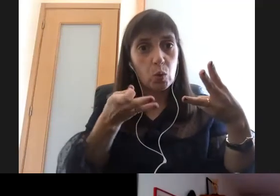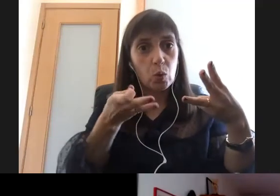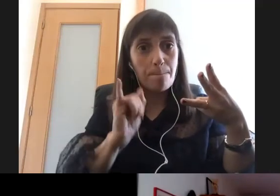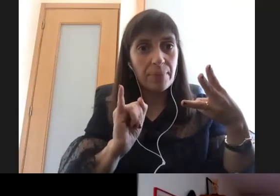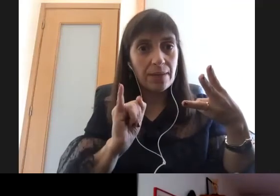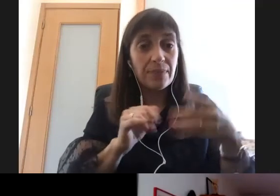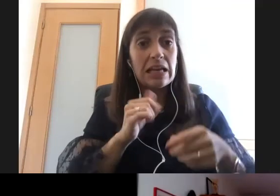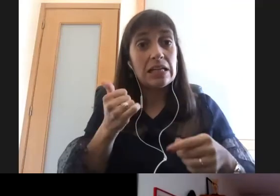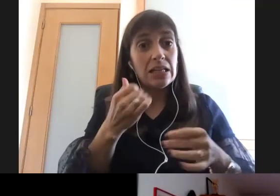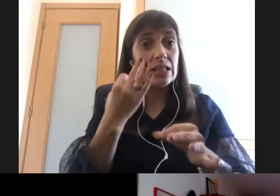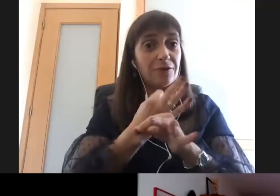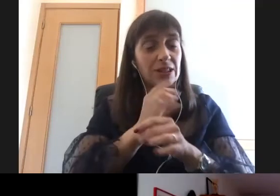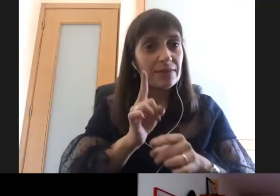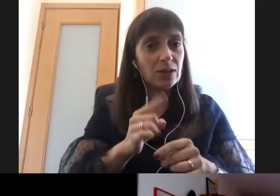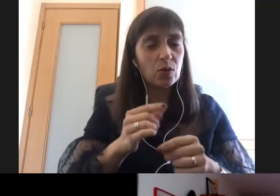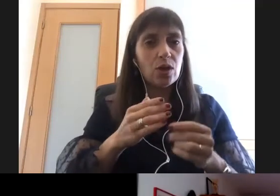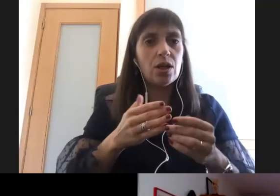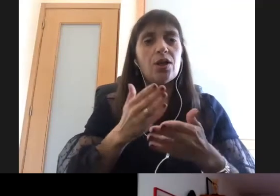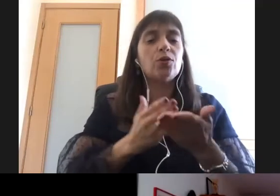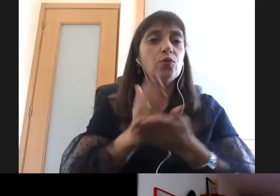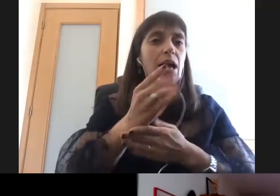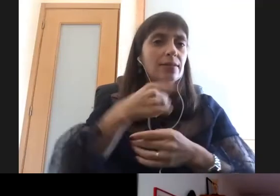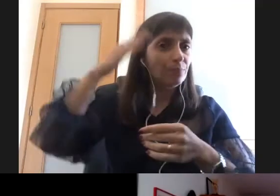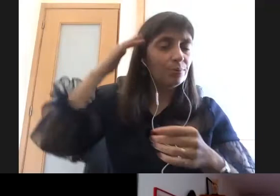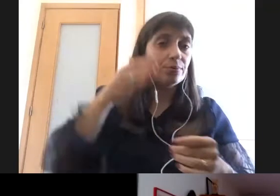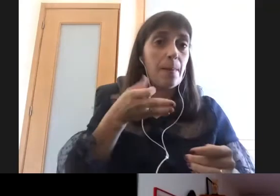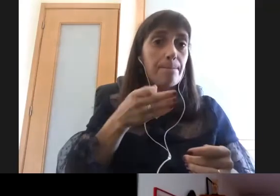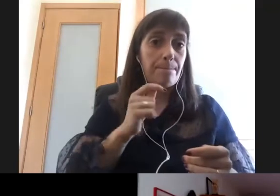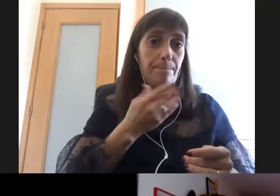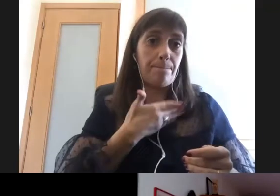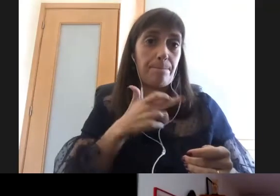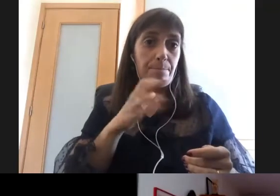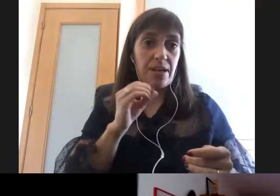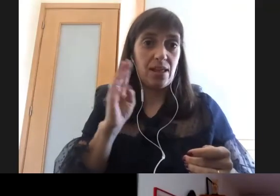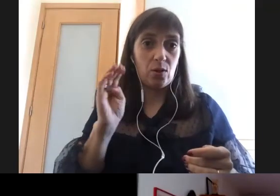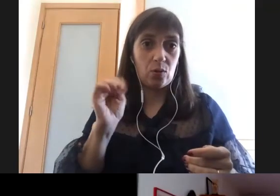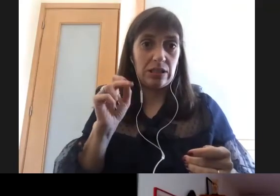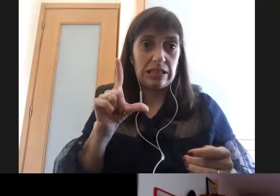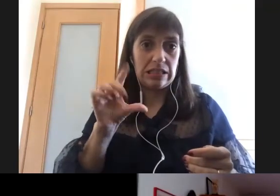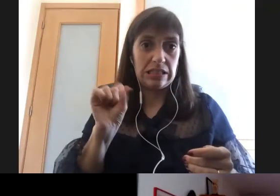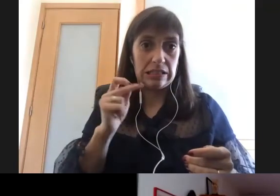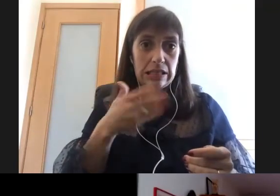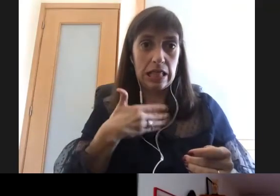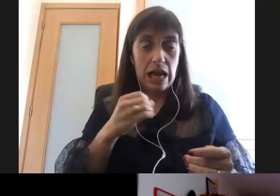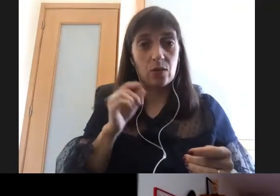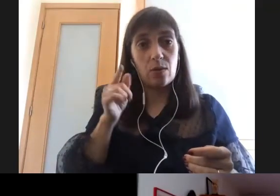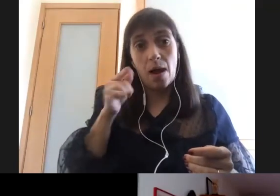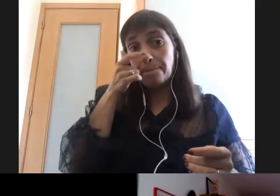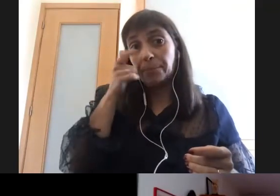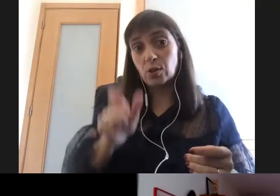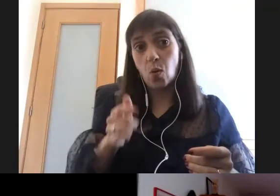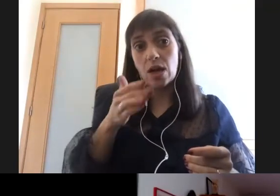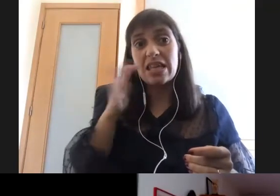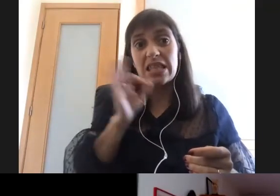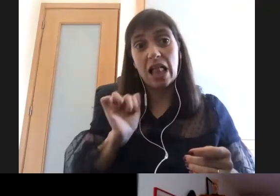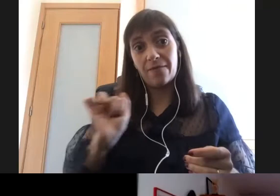tanto que o brasileiro ideal do Plínio Salgado, já que todo fascismo tem o que é a pessoa ideal daquele país, o brasileiro ideal